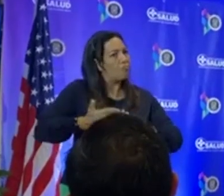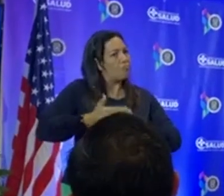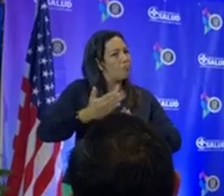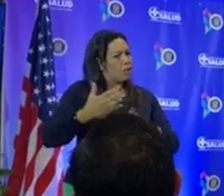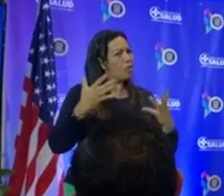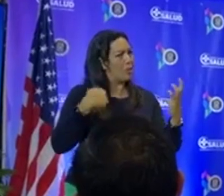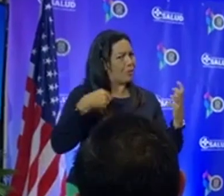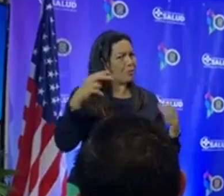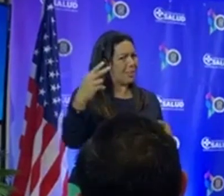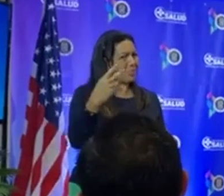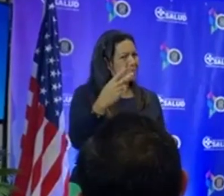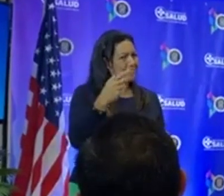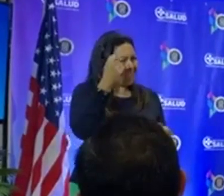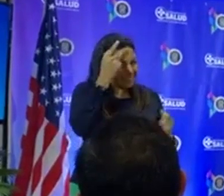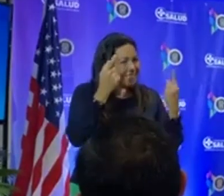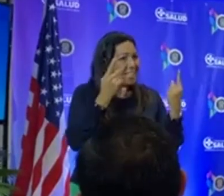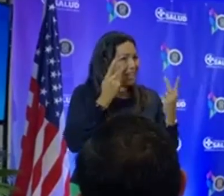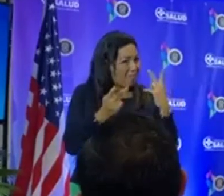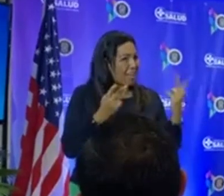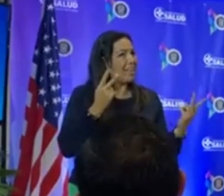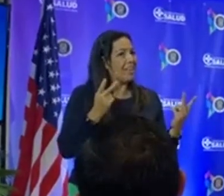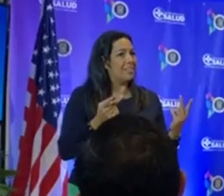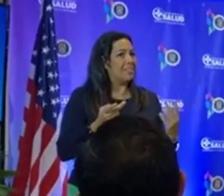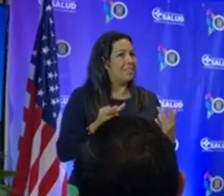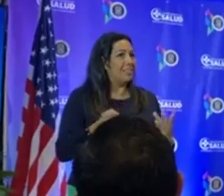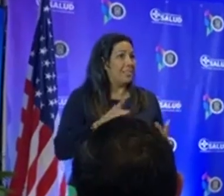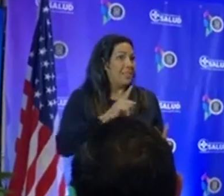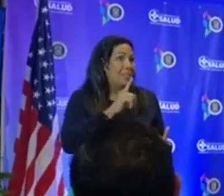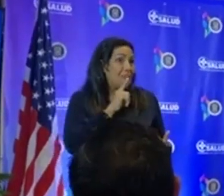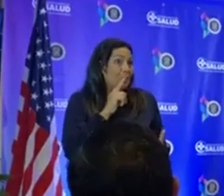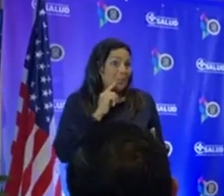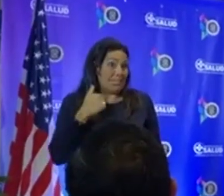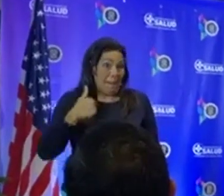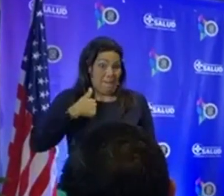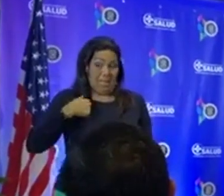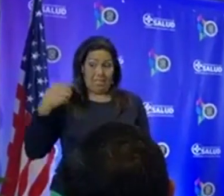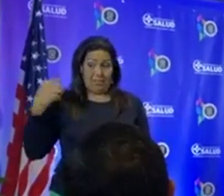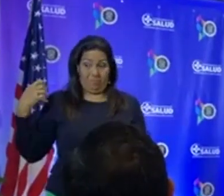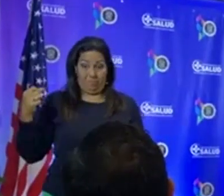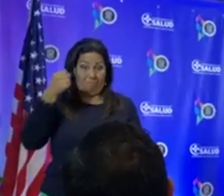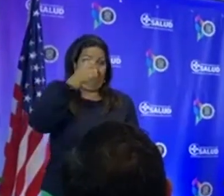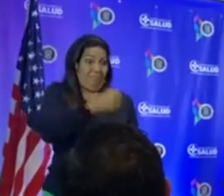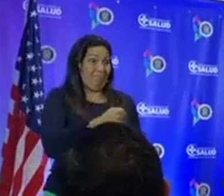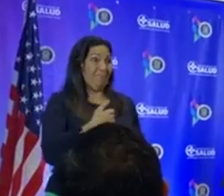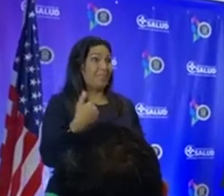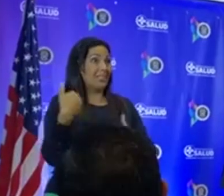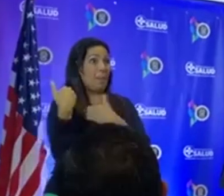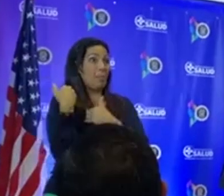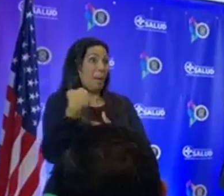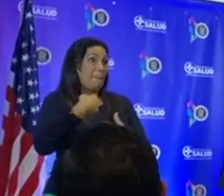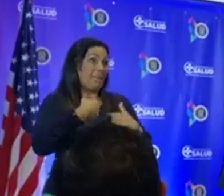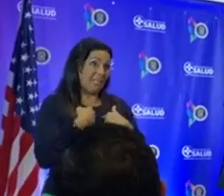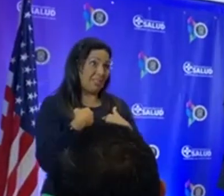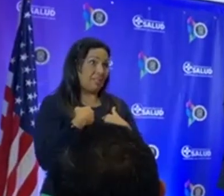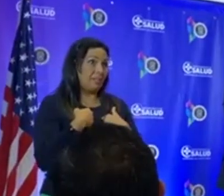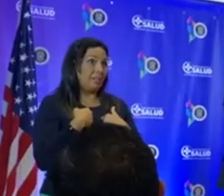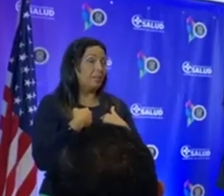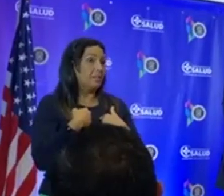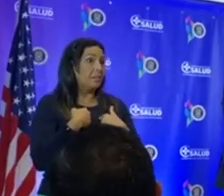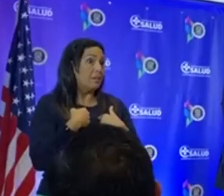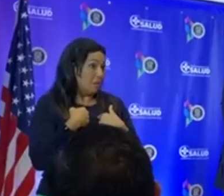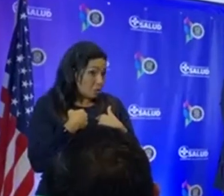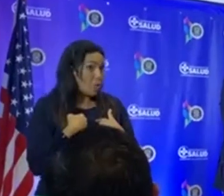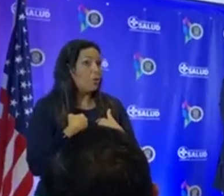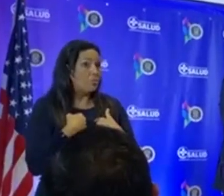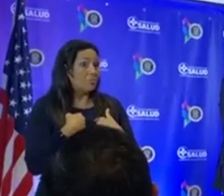Y la figura que se escogió para esto ha sido yo, y yo tengo la responsabilidad de reestructurar el Departamento de Salud que le sirva